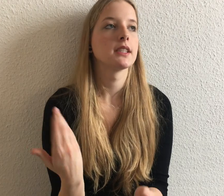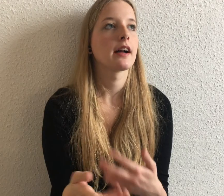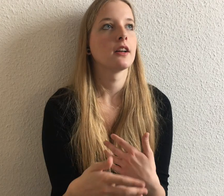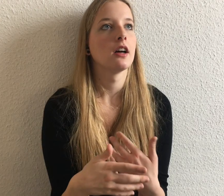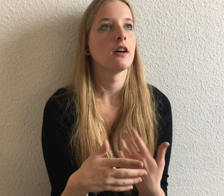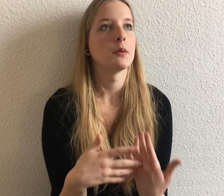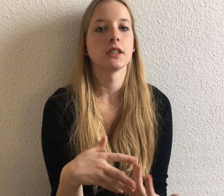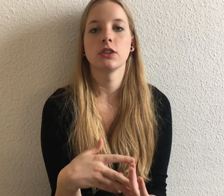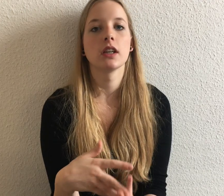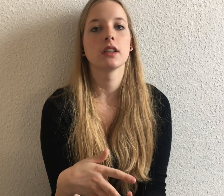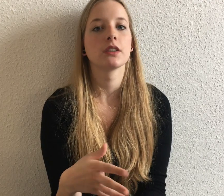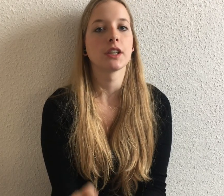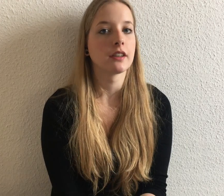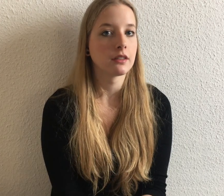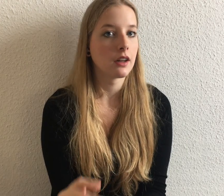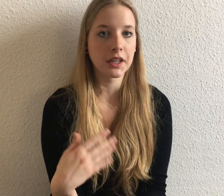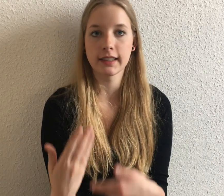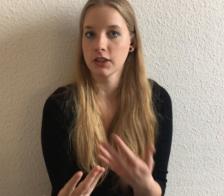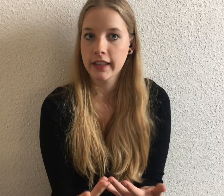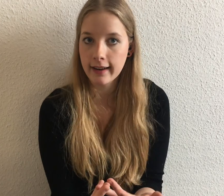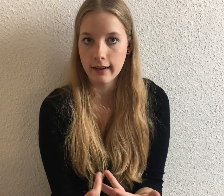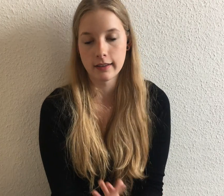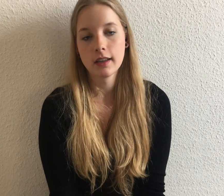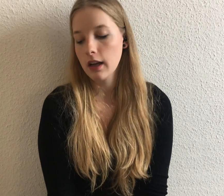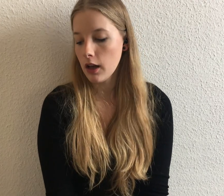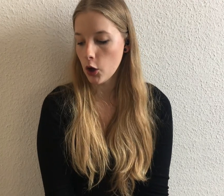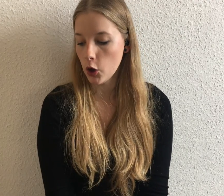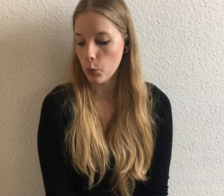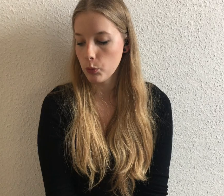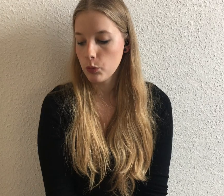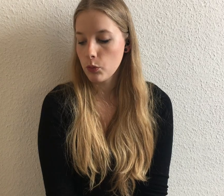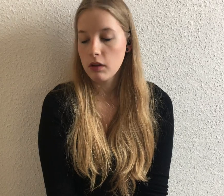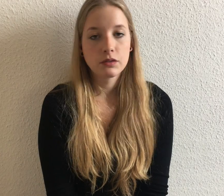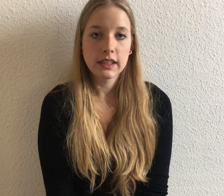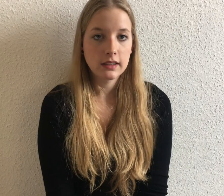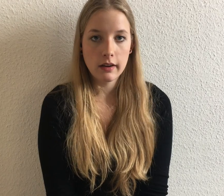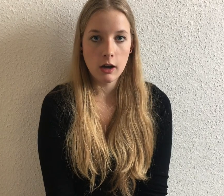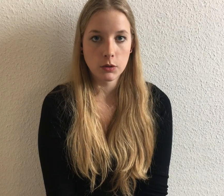sagt, wenn man sich halt gegenseitig kennenlernt. Wie ist dein Name?